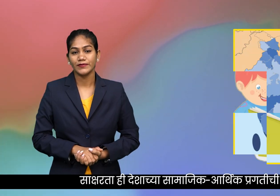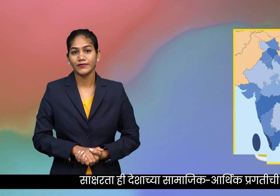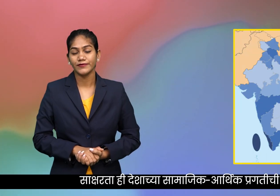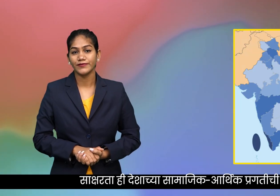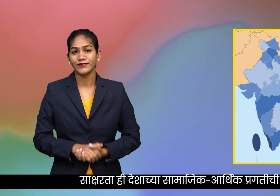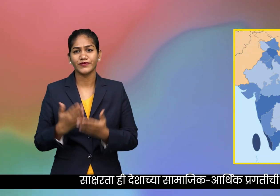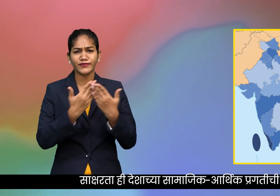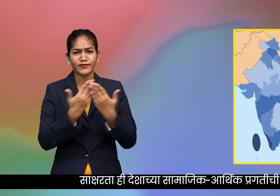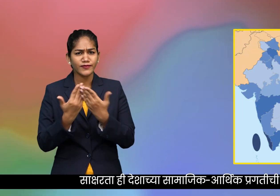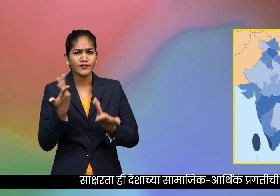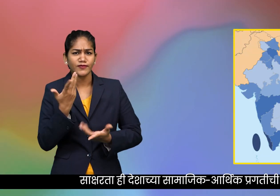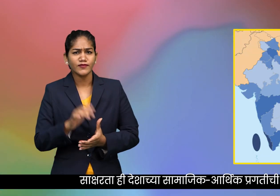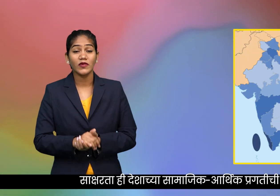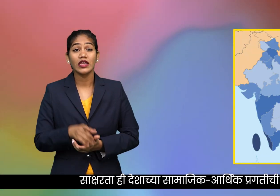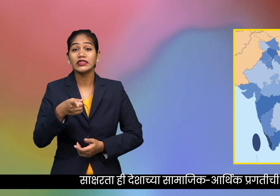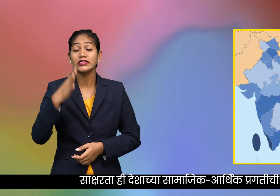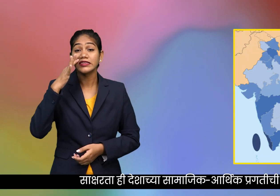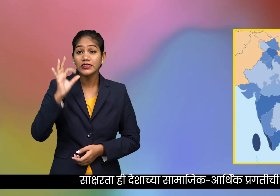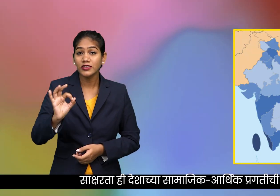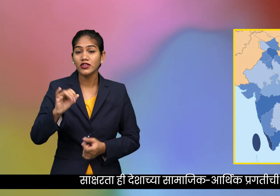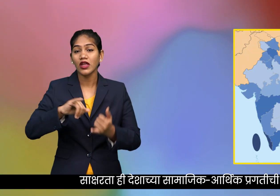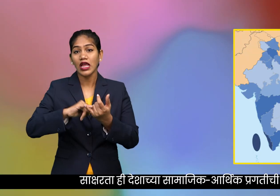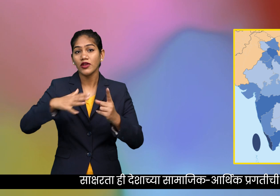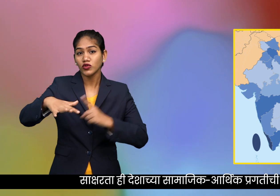साक्षरता ही देशाचा सामाजिक आर्थिक प्रगतीची गुरुकिल्ली आहे.